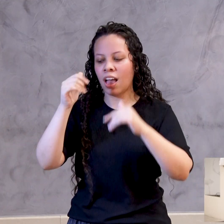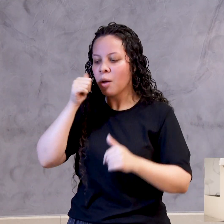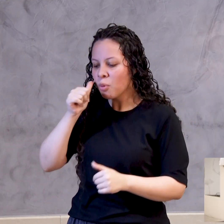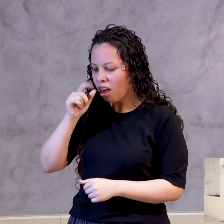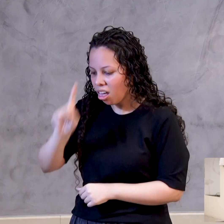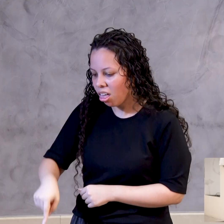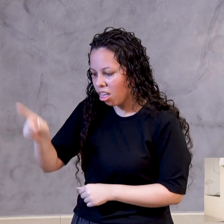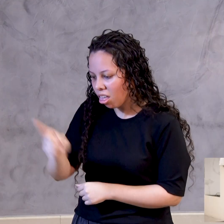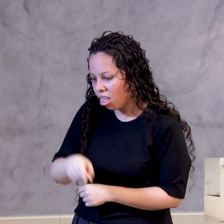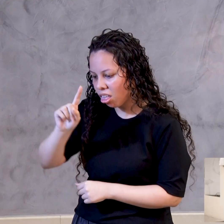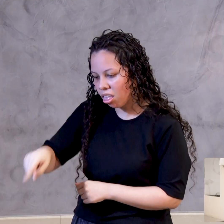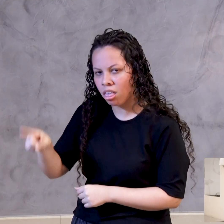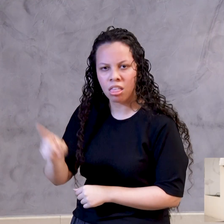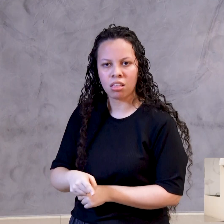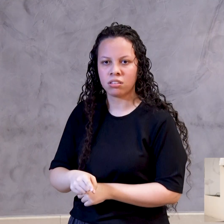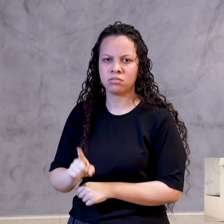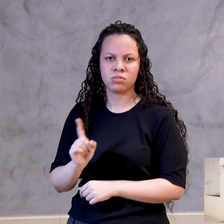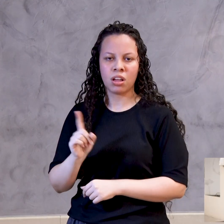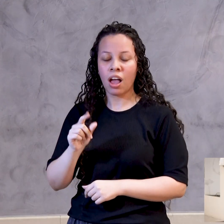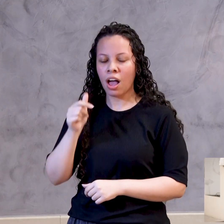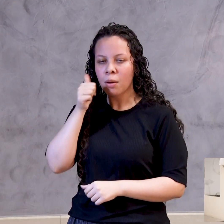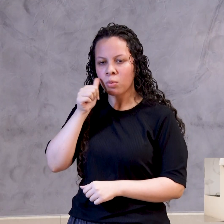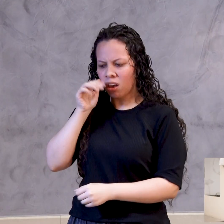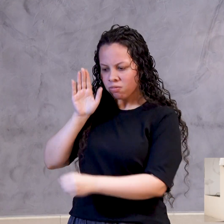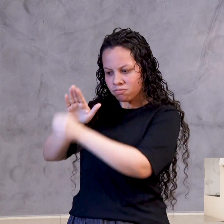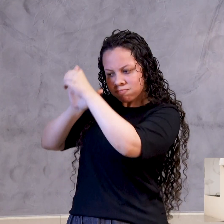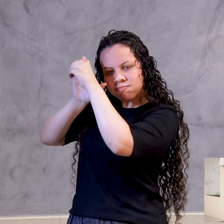mulheres fossem um